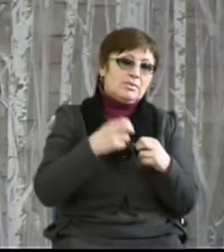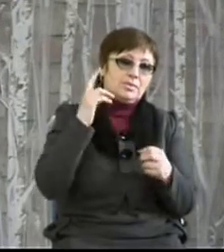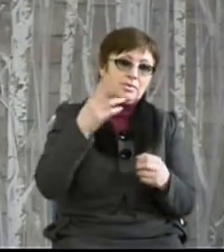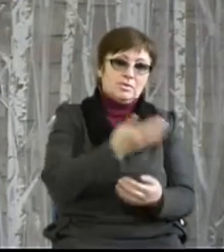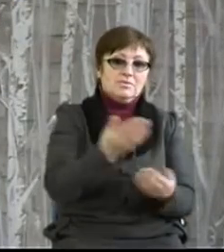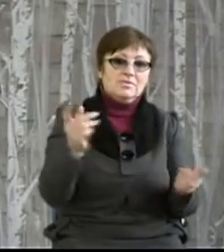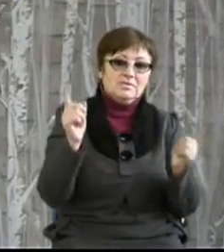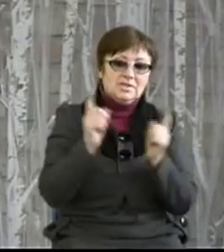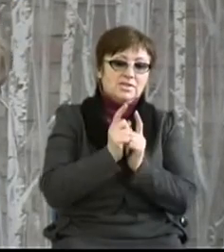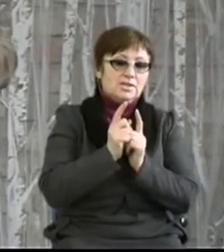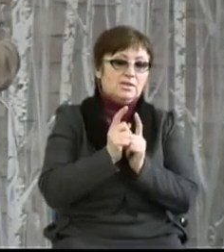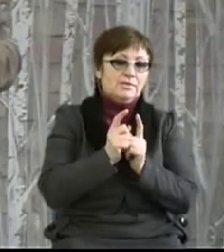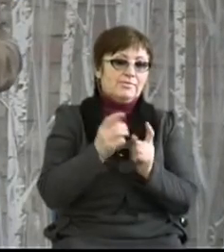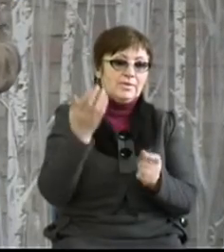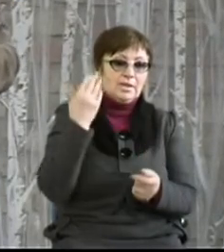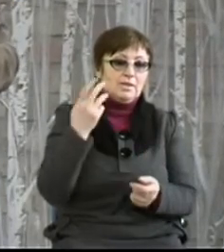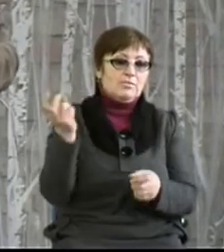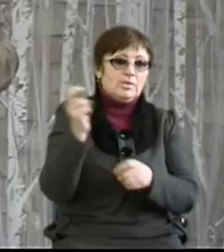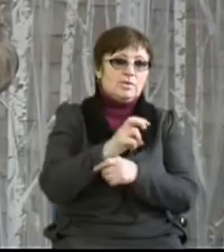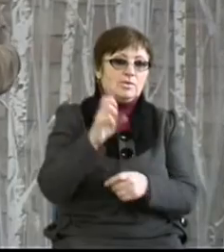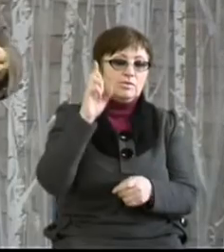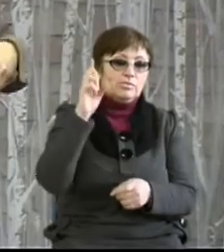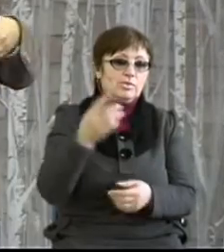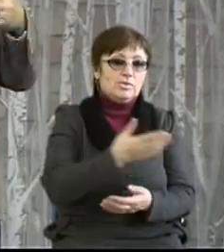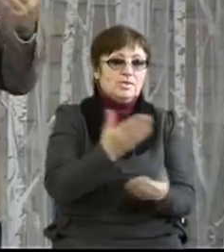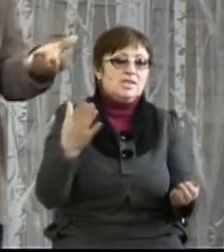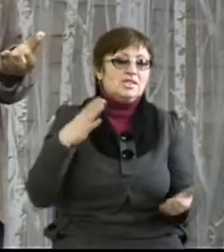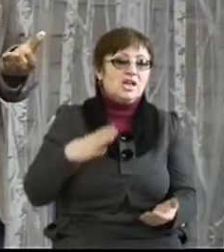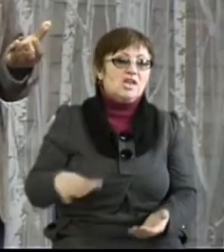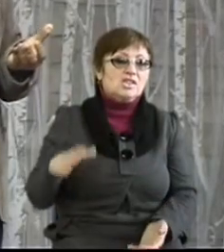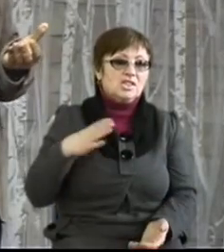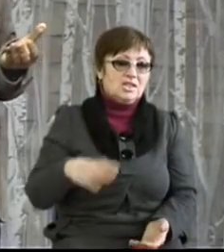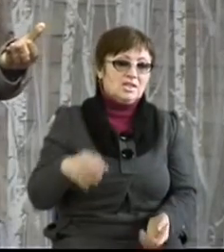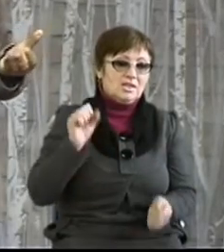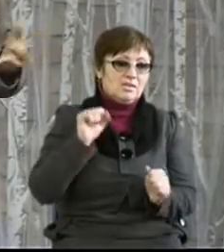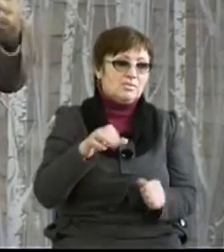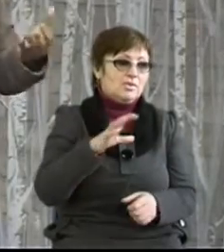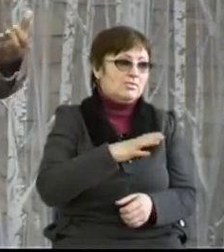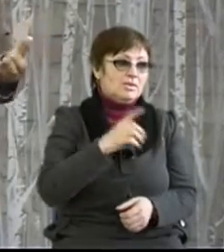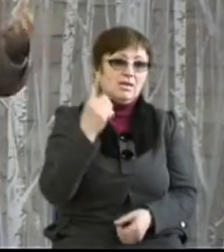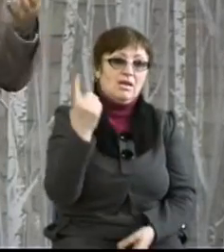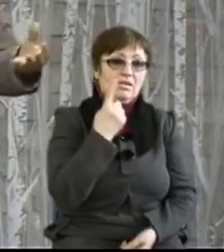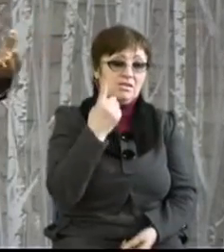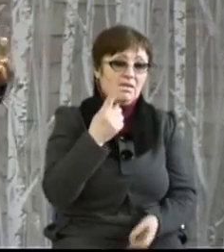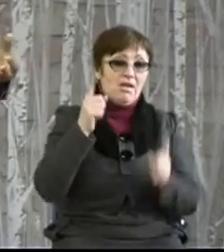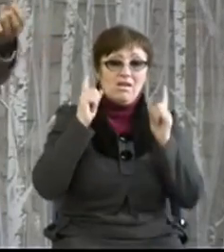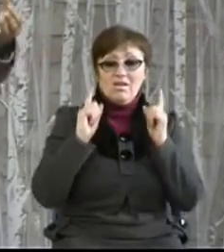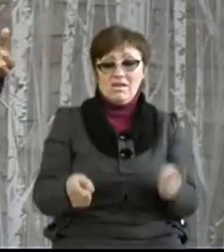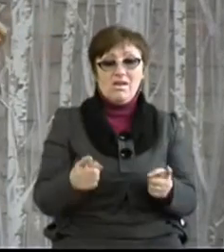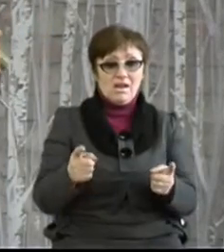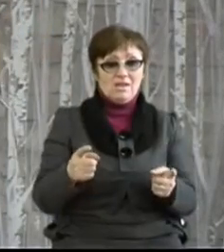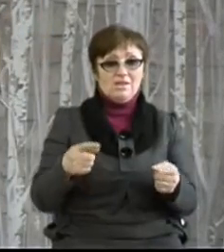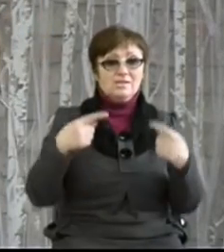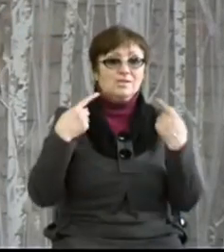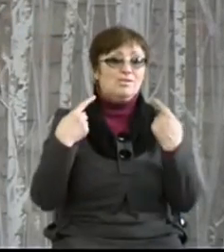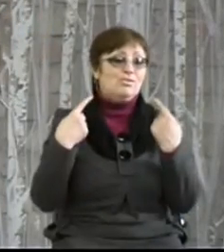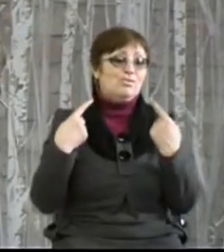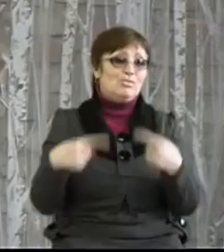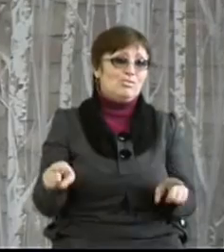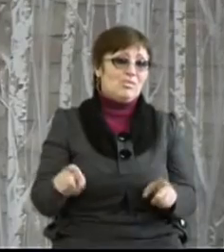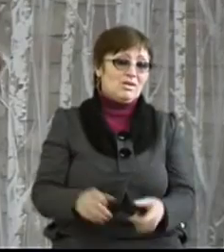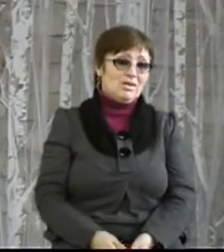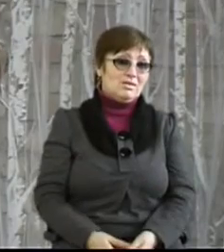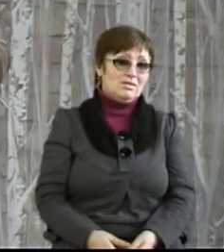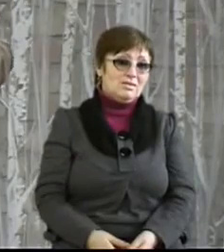можем столкнуться. Когда мы приходим к Богу, наши ожидания, они могут быть одни, а реальность может совершенно быть